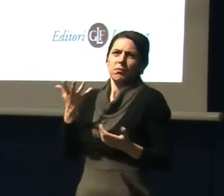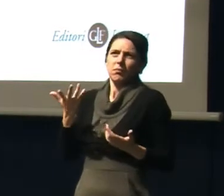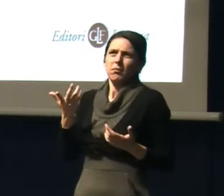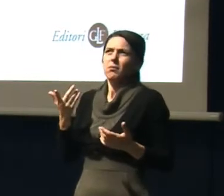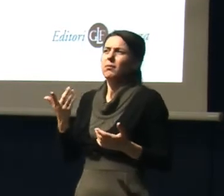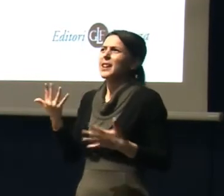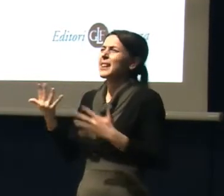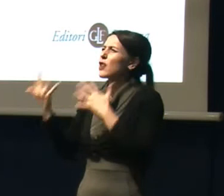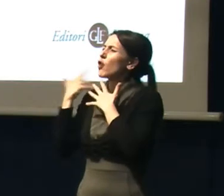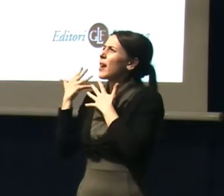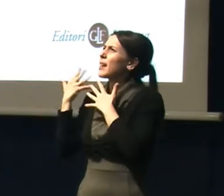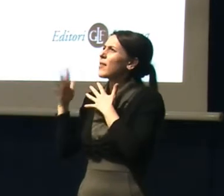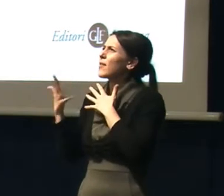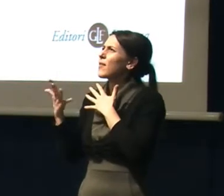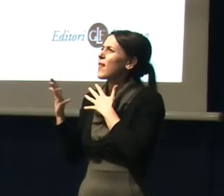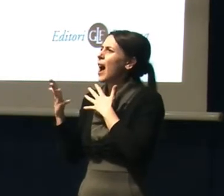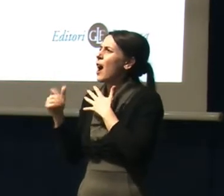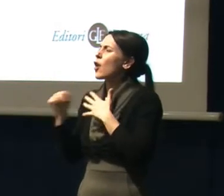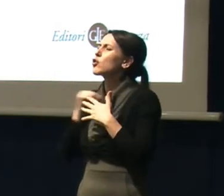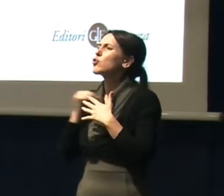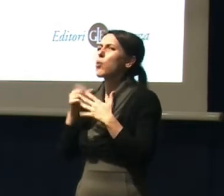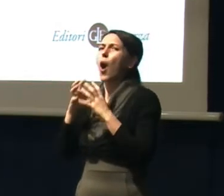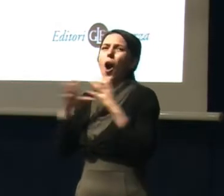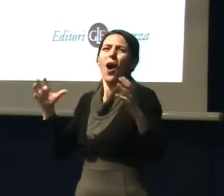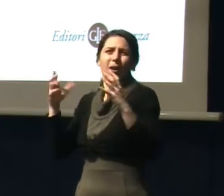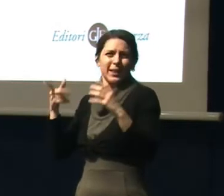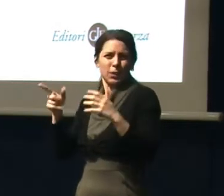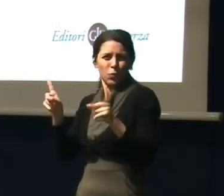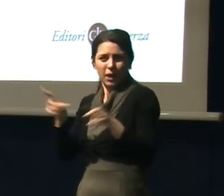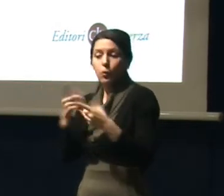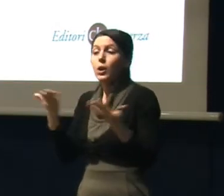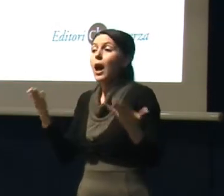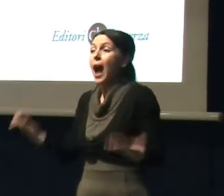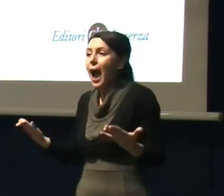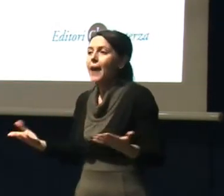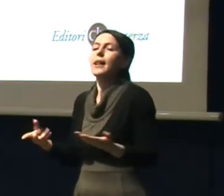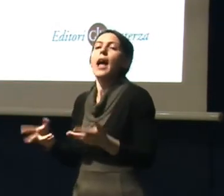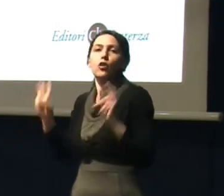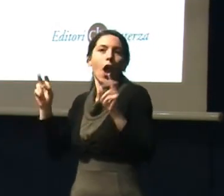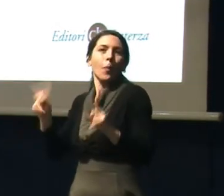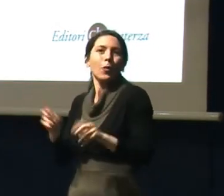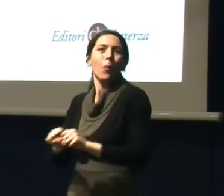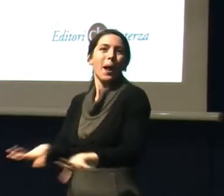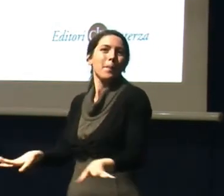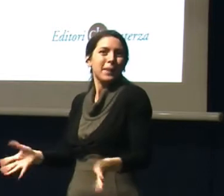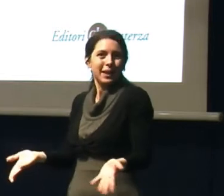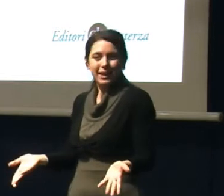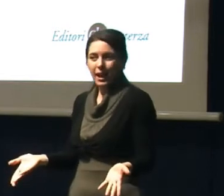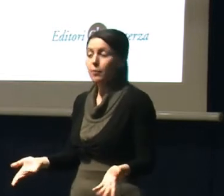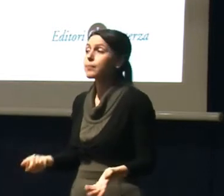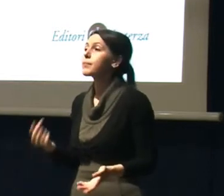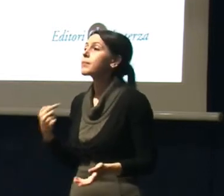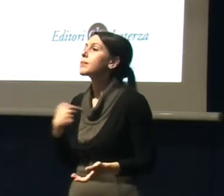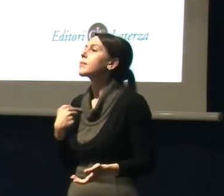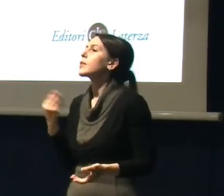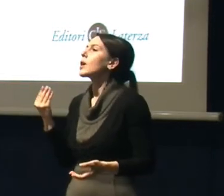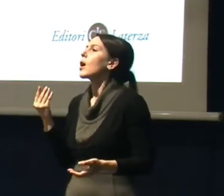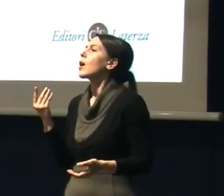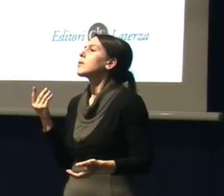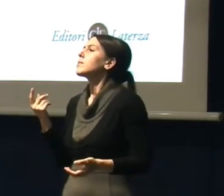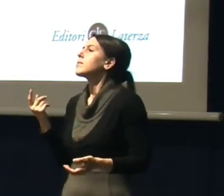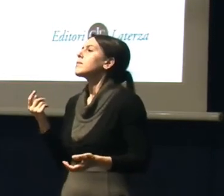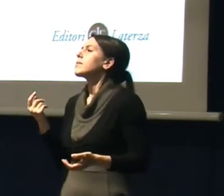dieci anni fa c'era tutta la discorso delle case discografiche adesso si parla dei media io penso e sono fiduciosa io